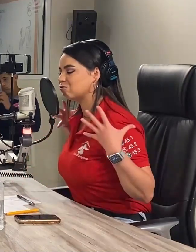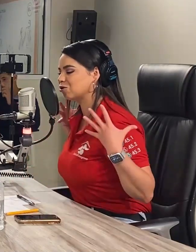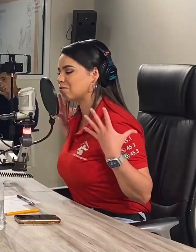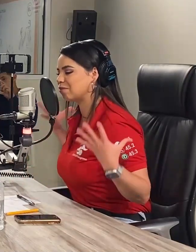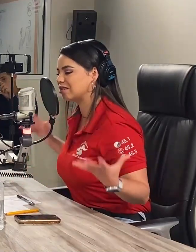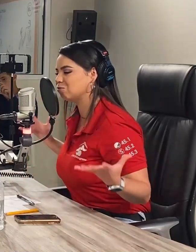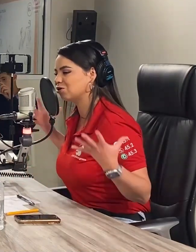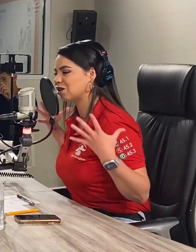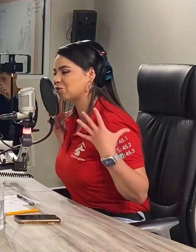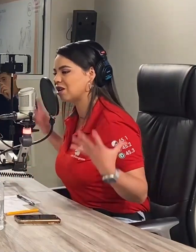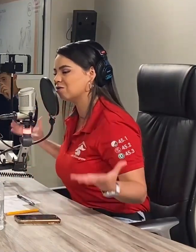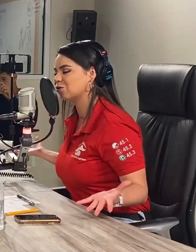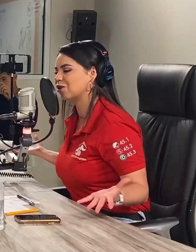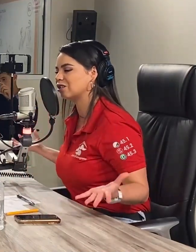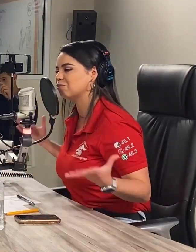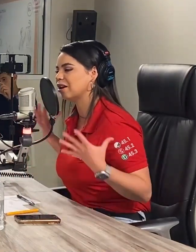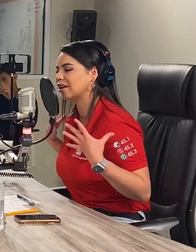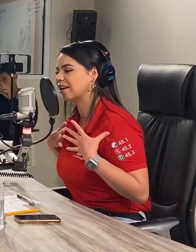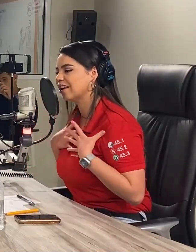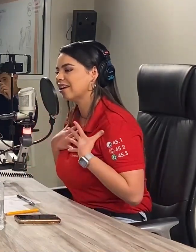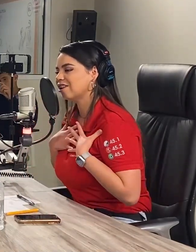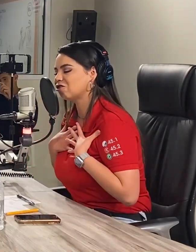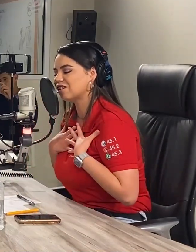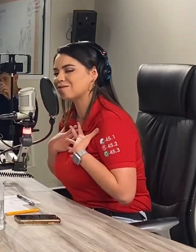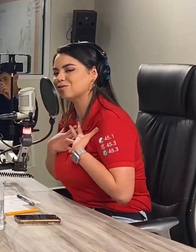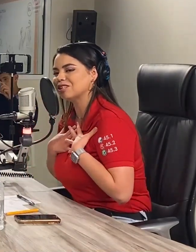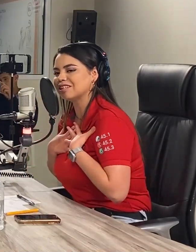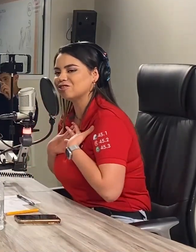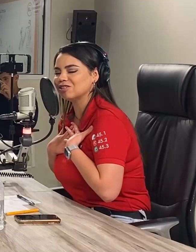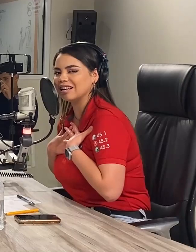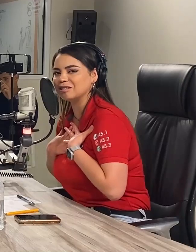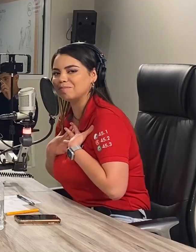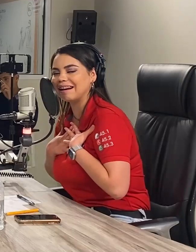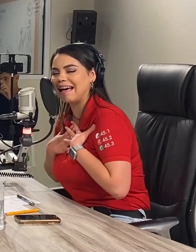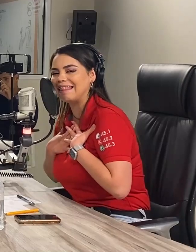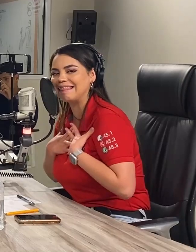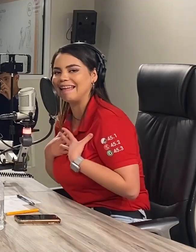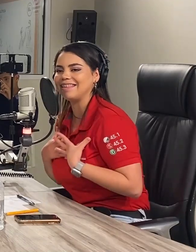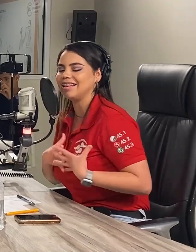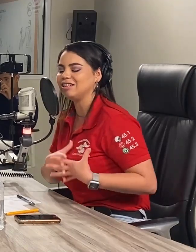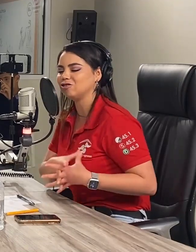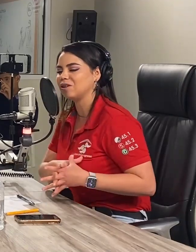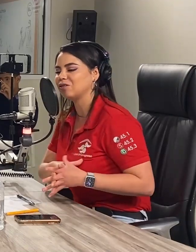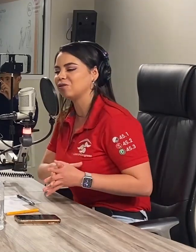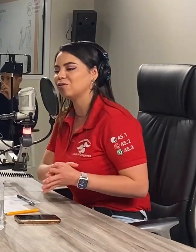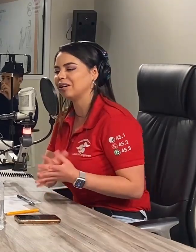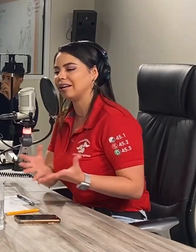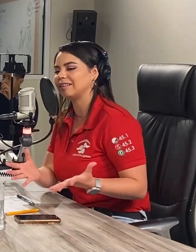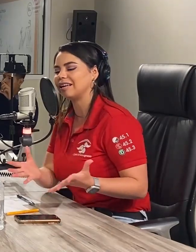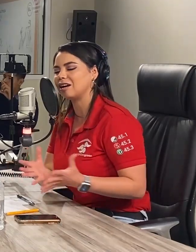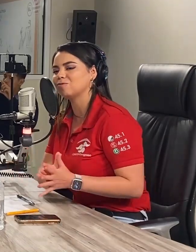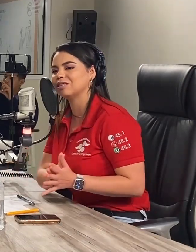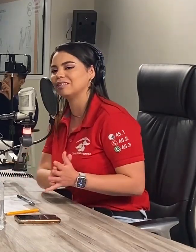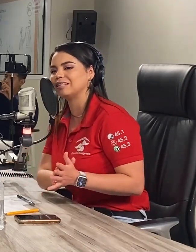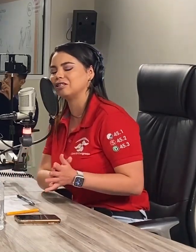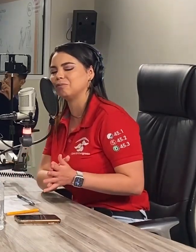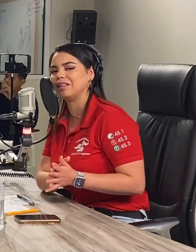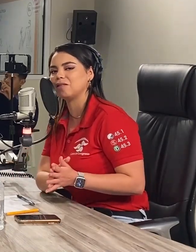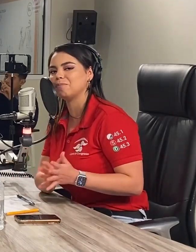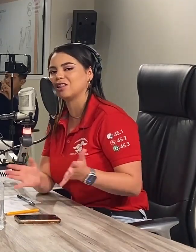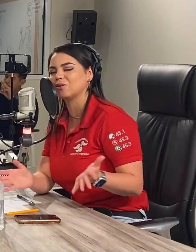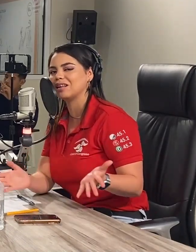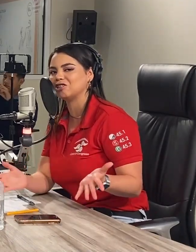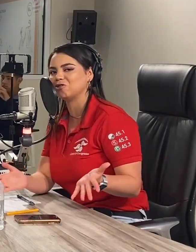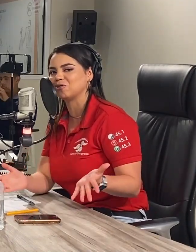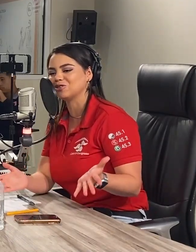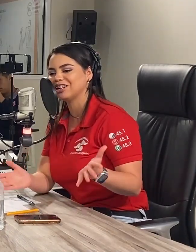tener mucha paz y mucha armonía en nuestro corazón para que no tengamos intención de lastimar a nadie y sobre todo que tengamos esta sensibilidad